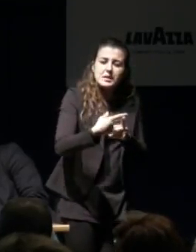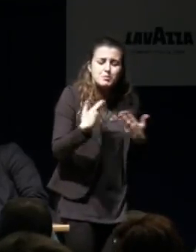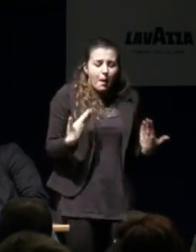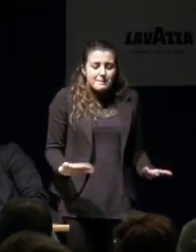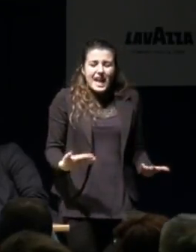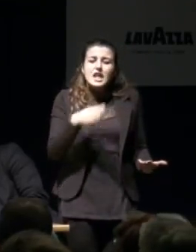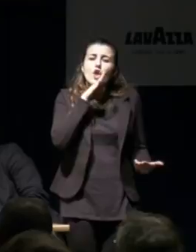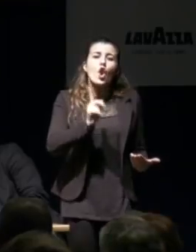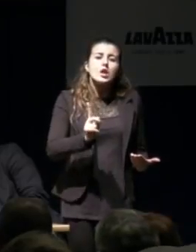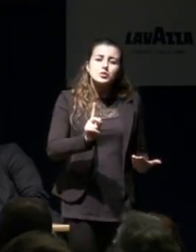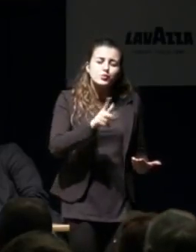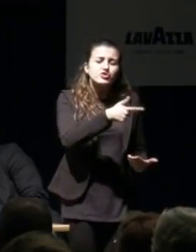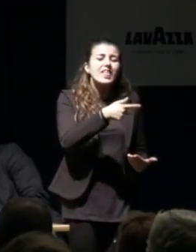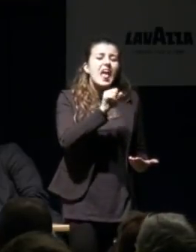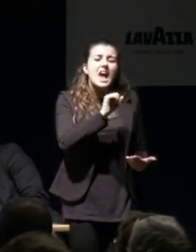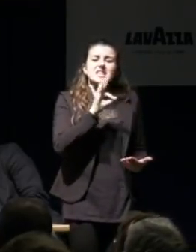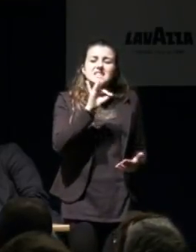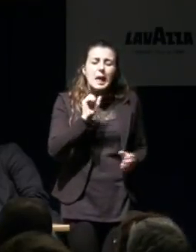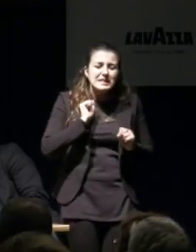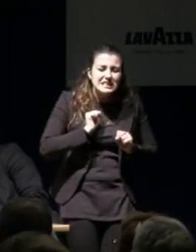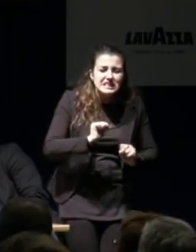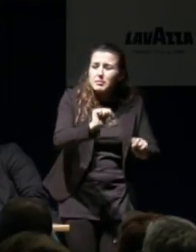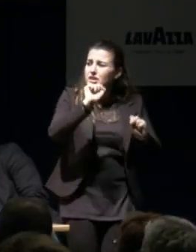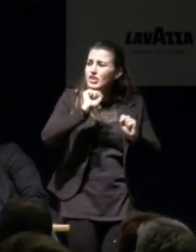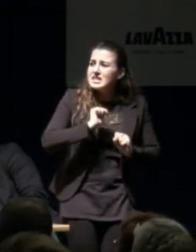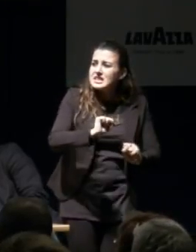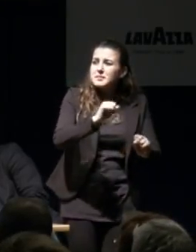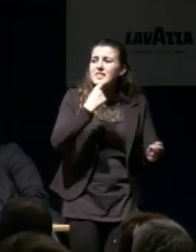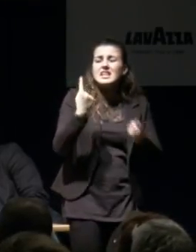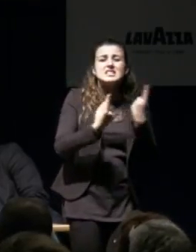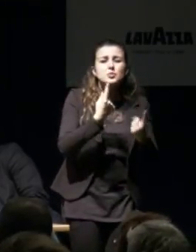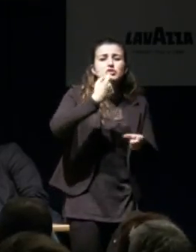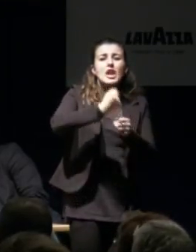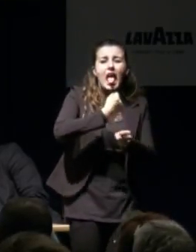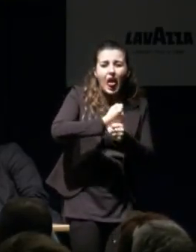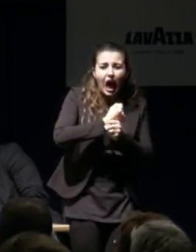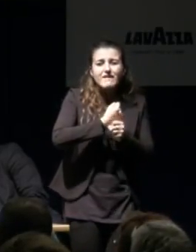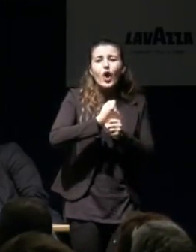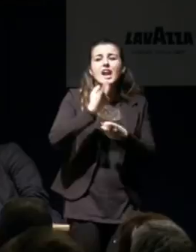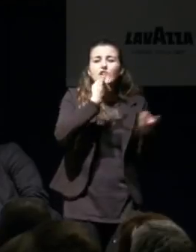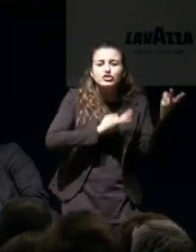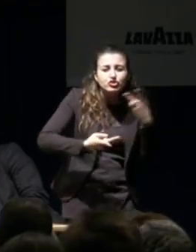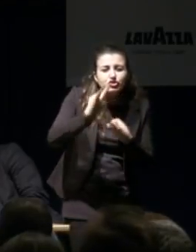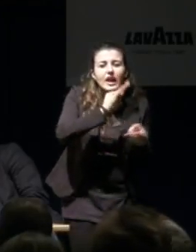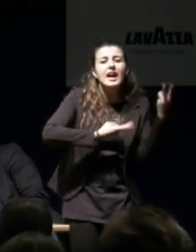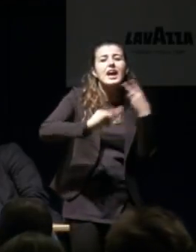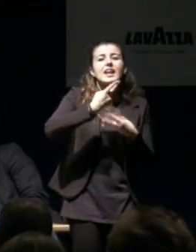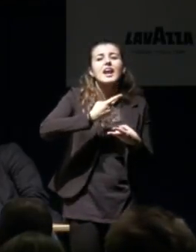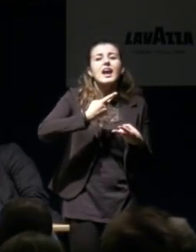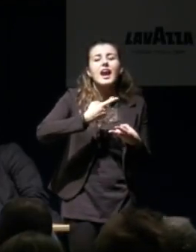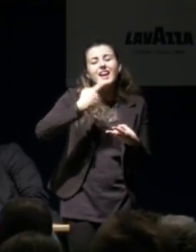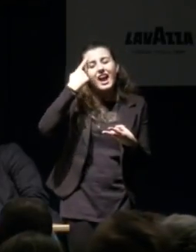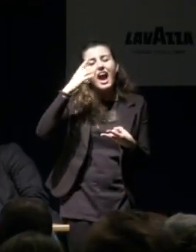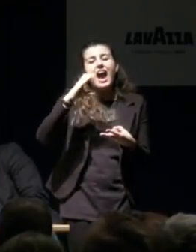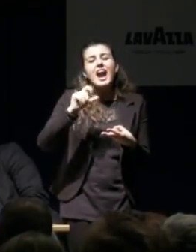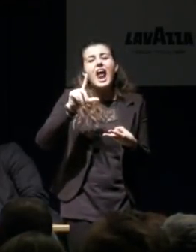lo spingeva a ipotizzare a lavorare ea cercare quelle cose che dice calvino